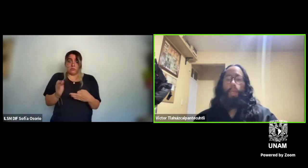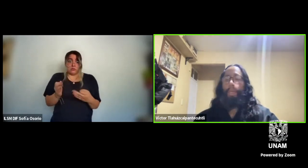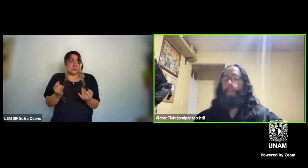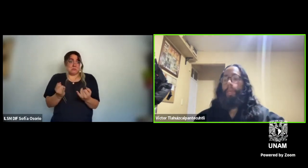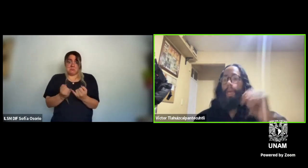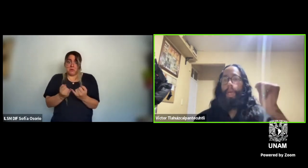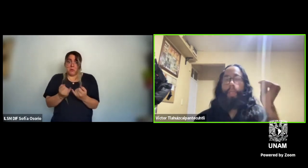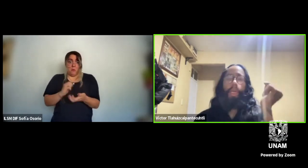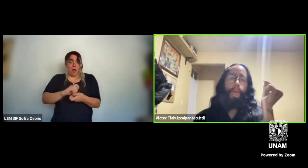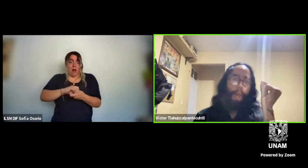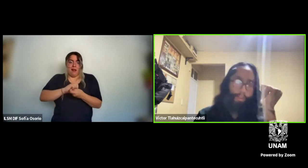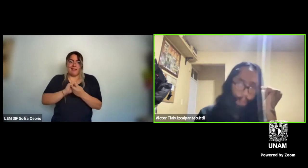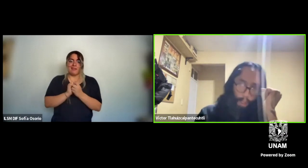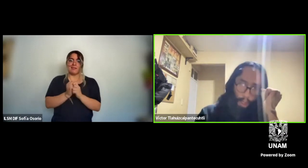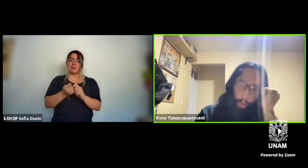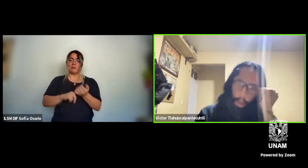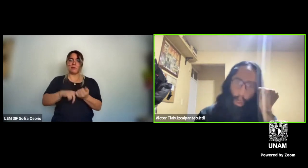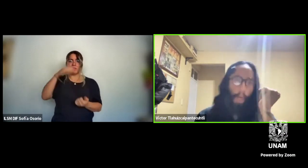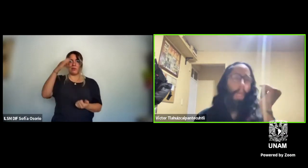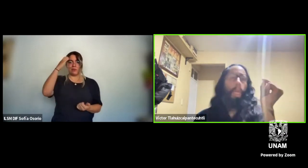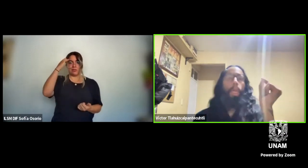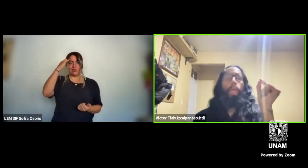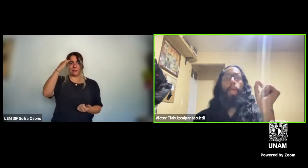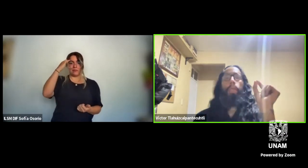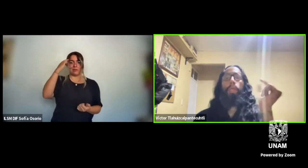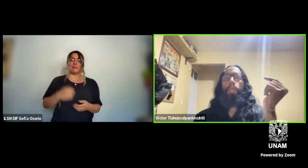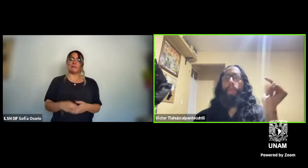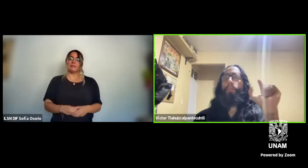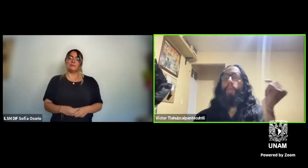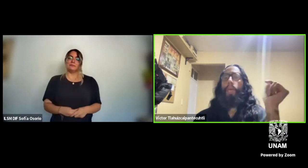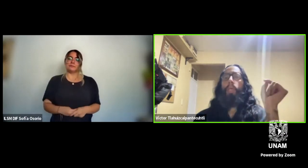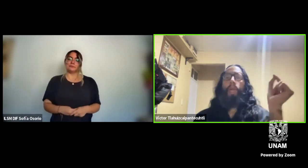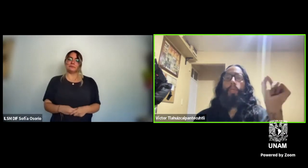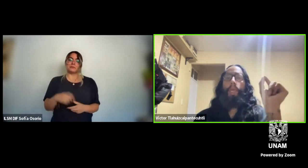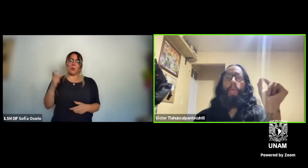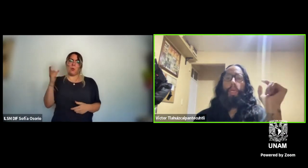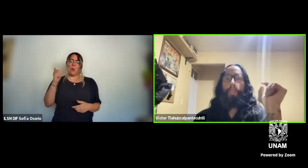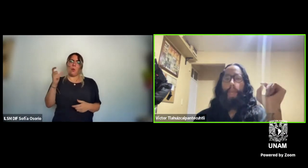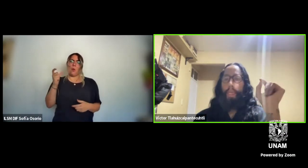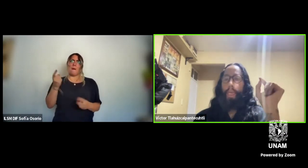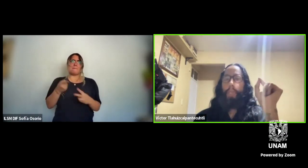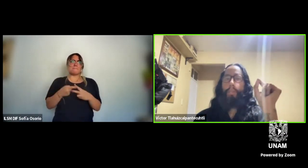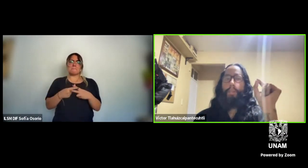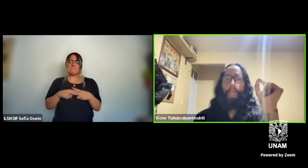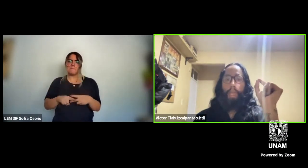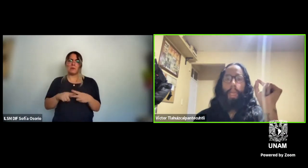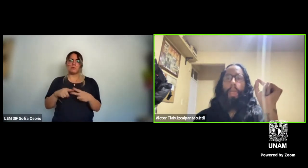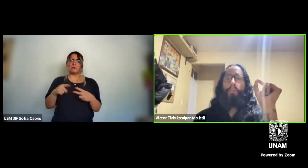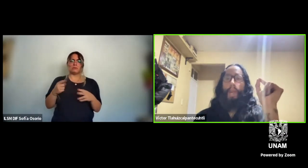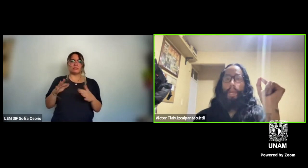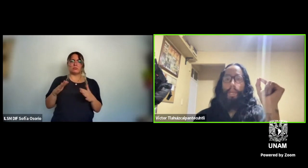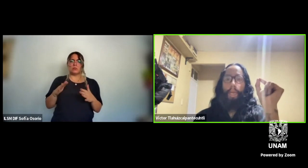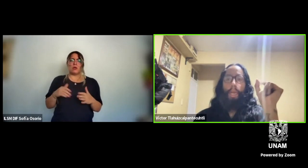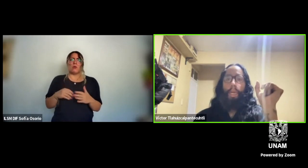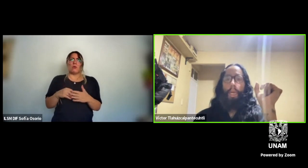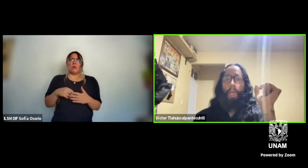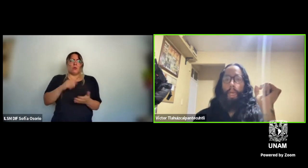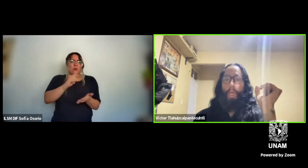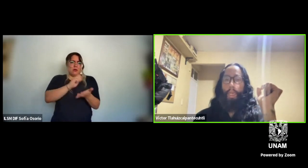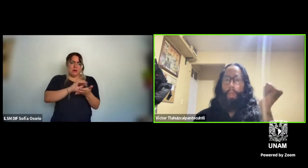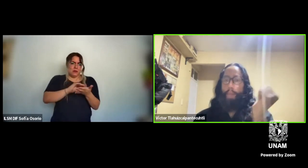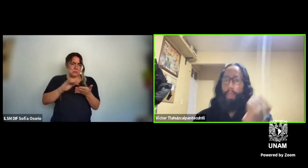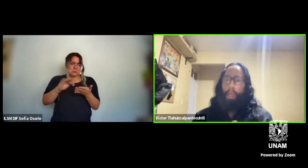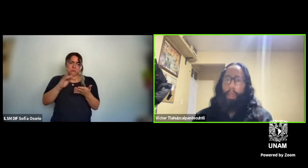cuando nos empezamos a acercar al modelo social, nos encontramos ahí con algunas lecturas que nos pueden